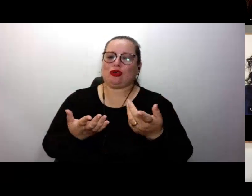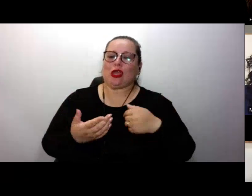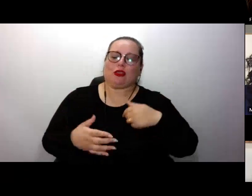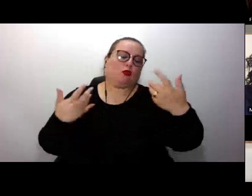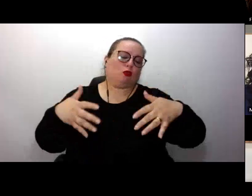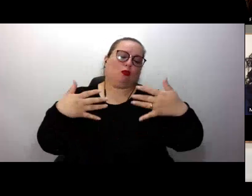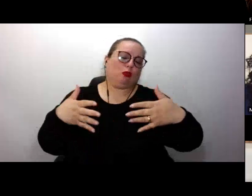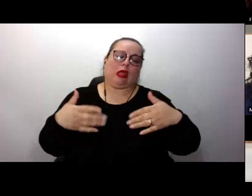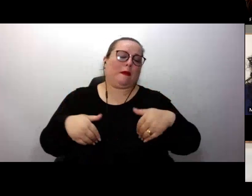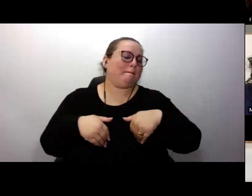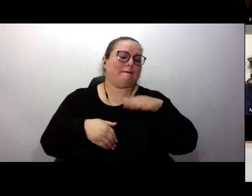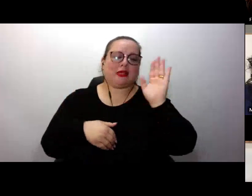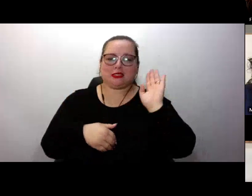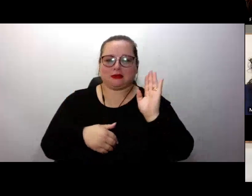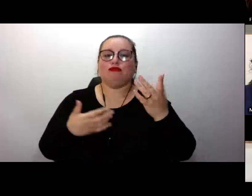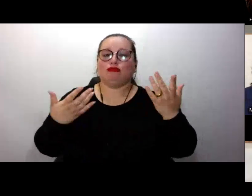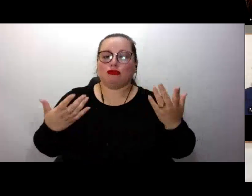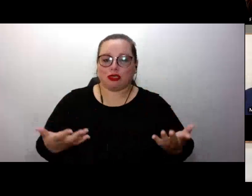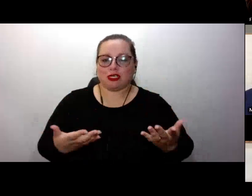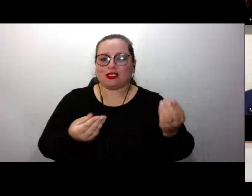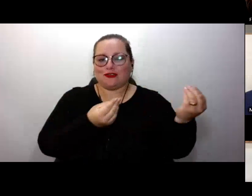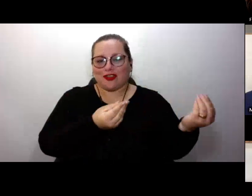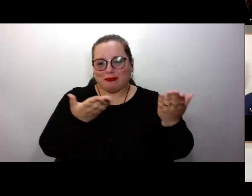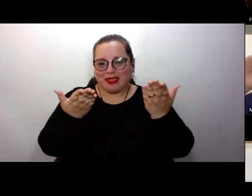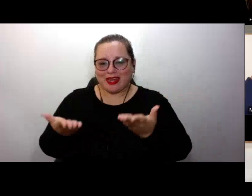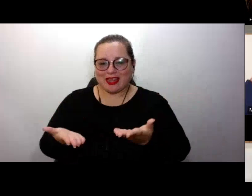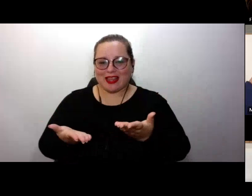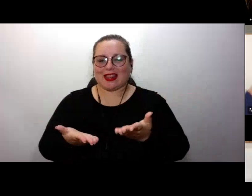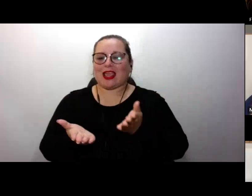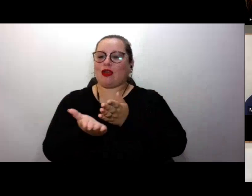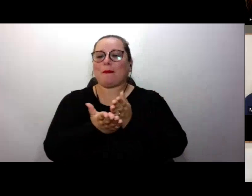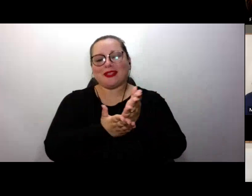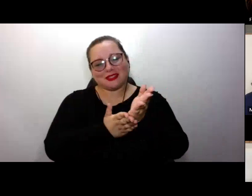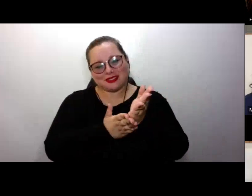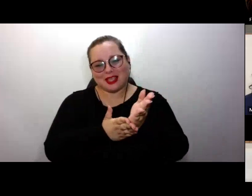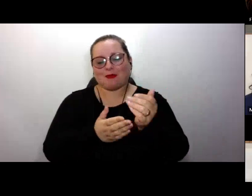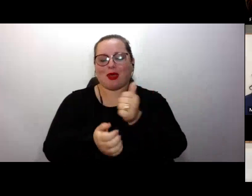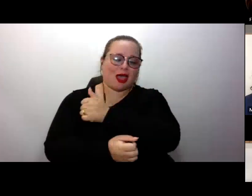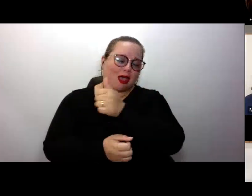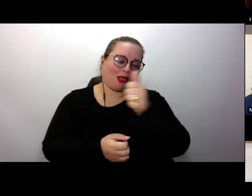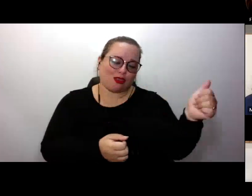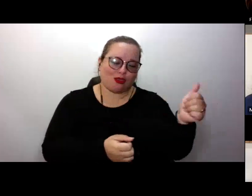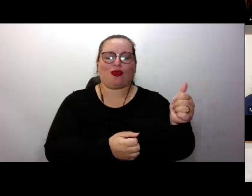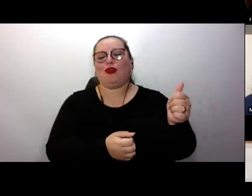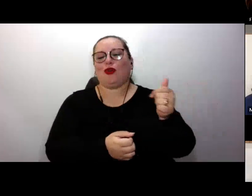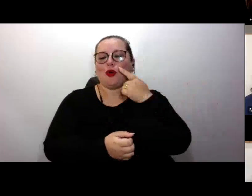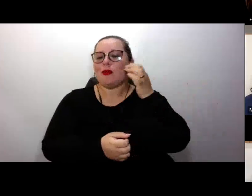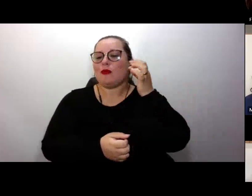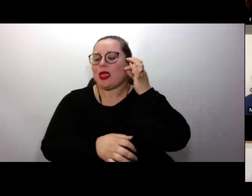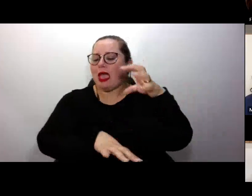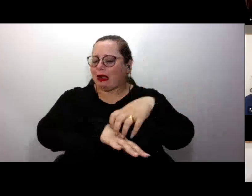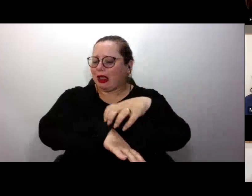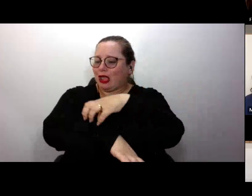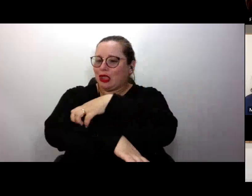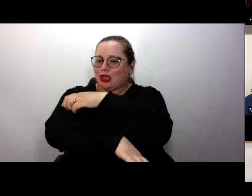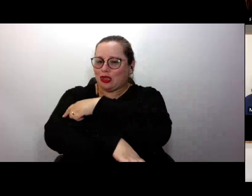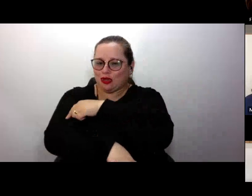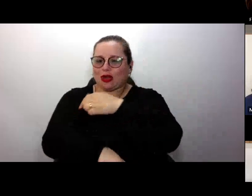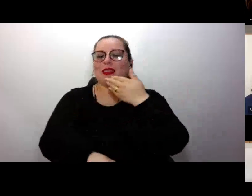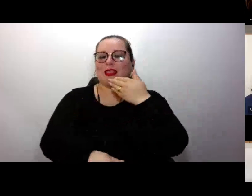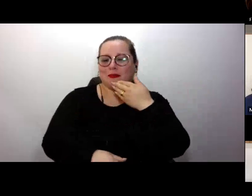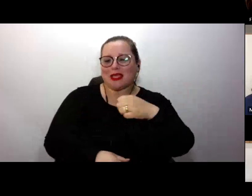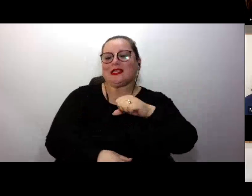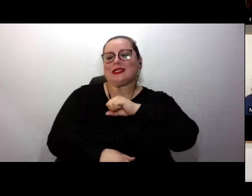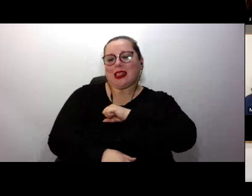relevante. Así es que damos la bienvenida y el inicio a todos, a todas, desde regiones, desde aquí, desde la